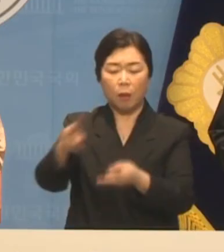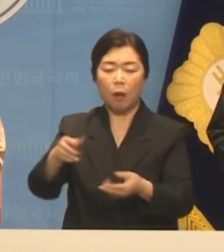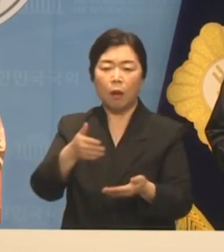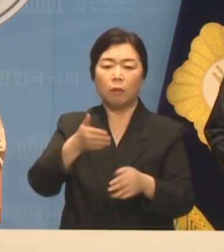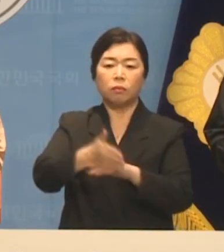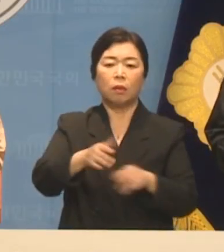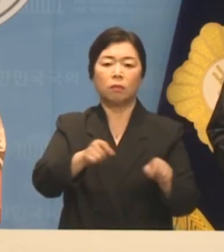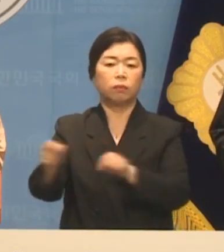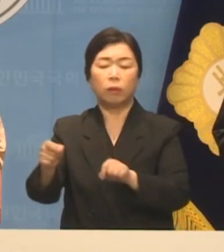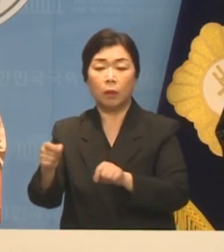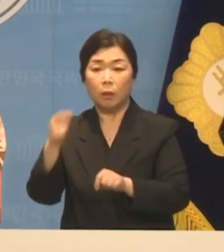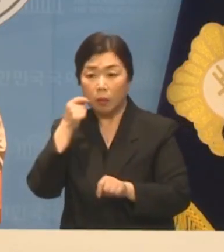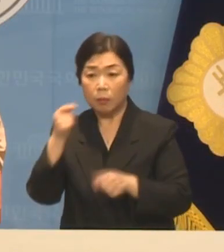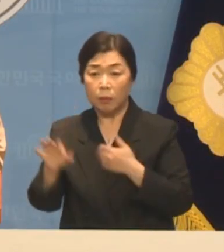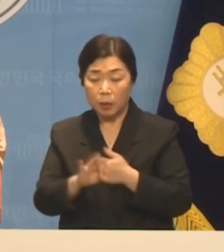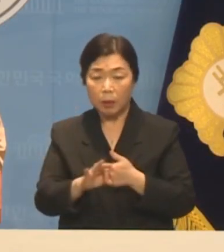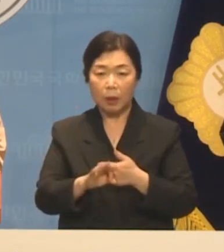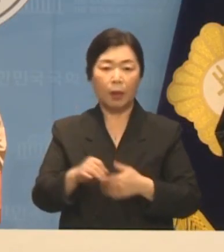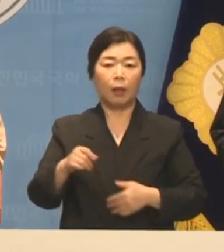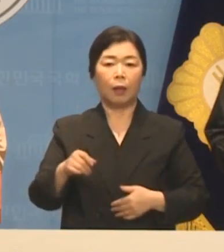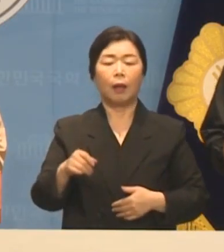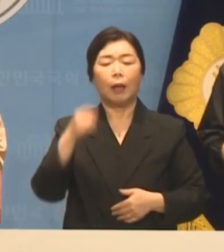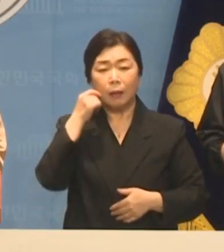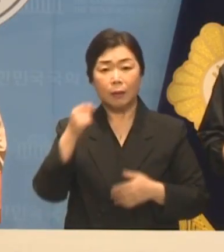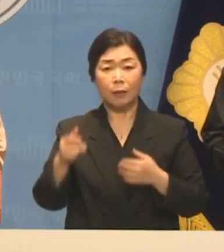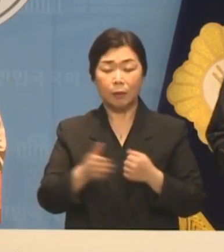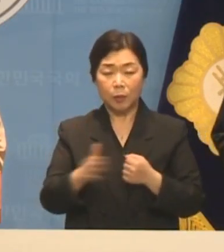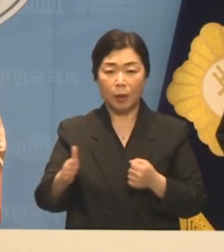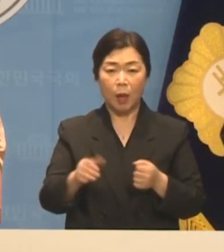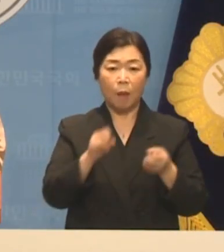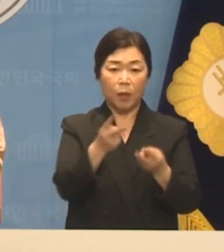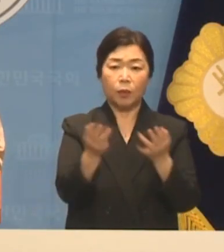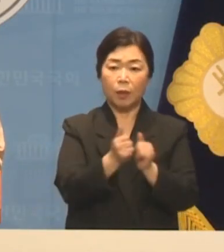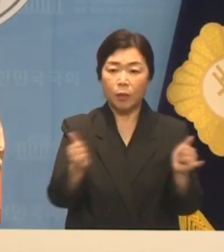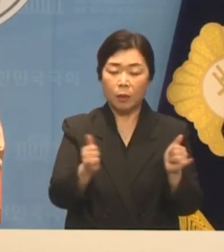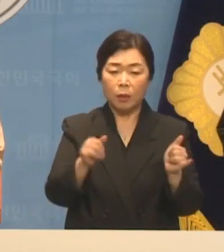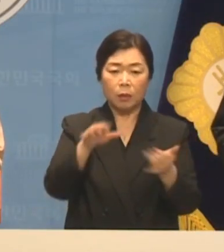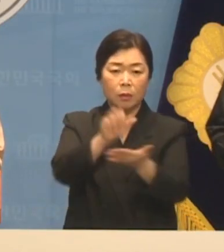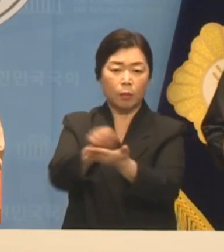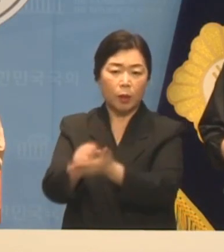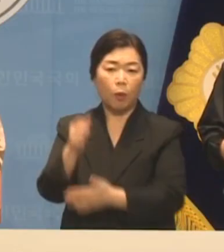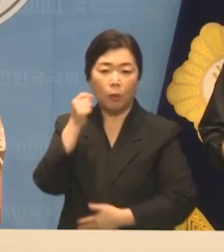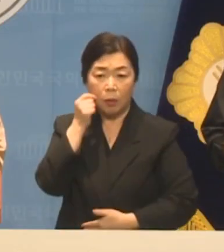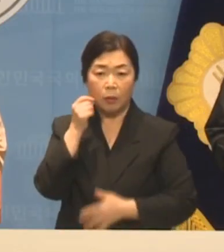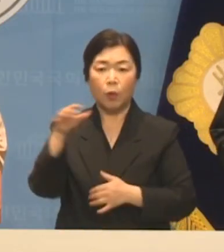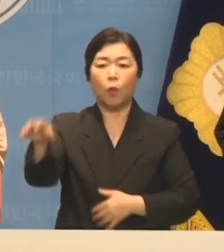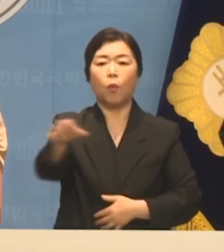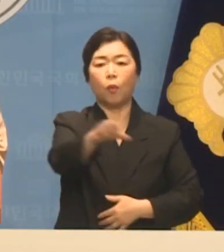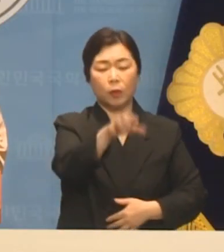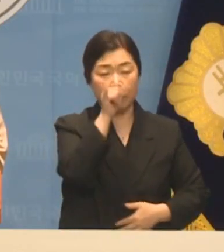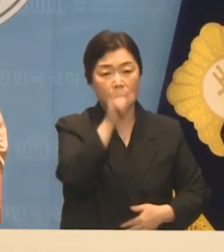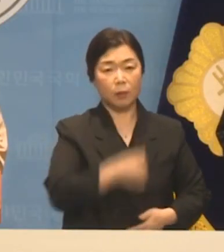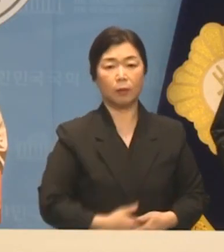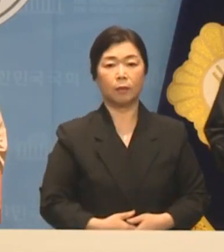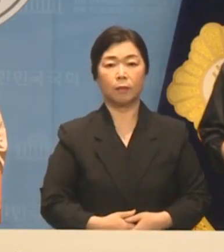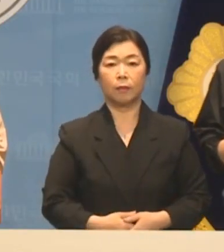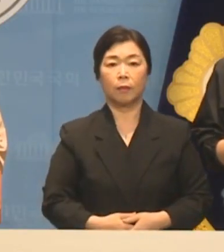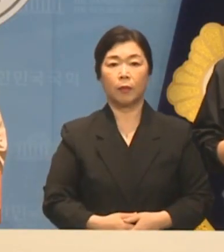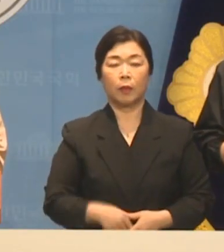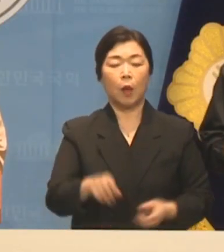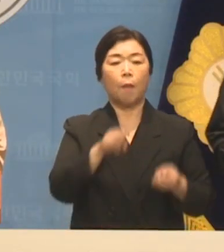등은 남배송 구역 등 구조적으로 배송 인력 확보가 어려운 곳에서 발생하는 배송 차질을 의미하는